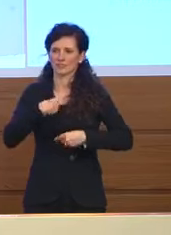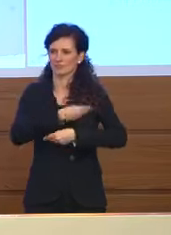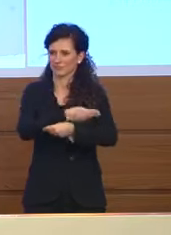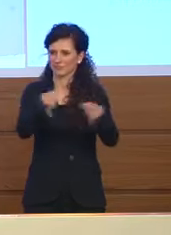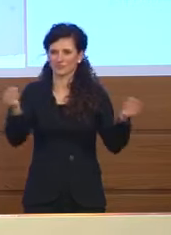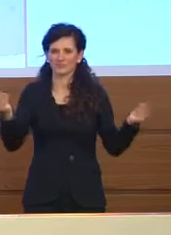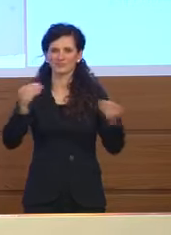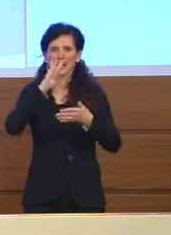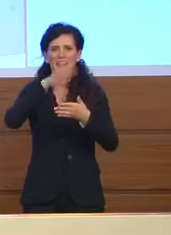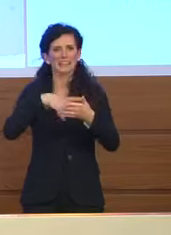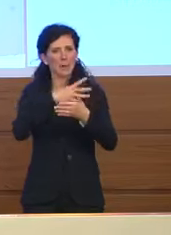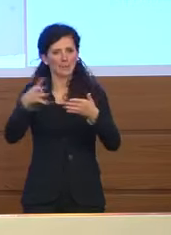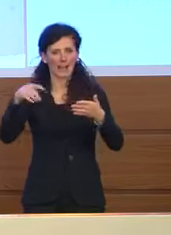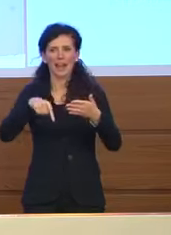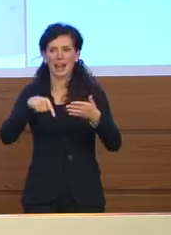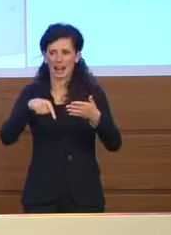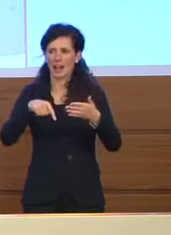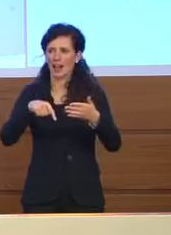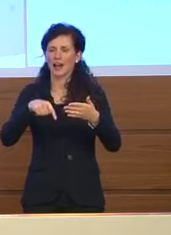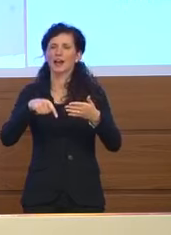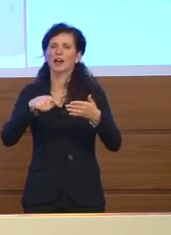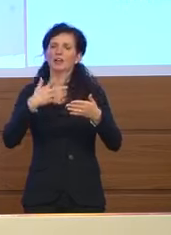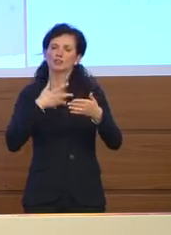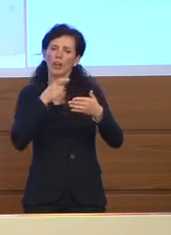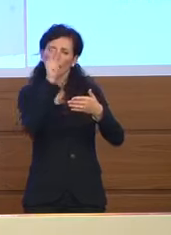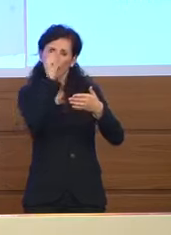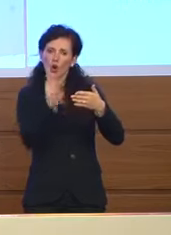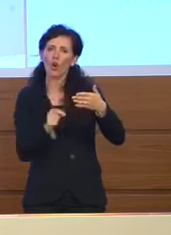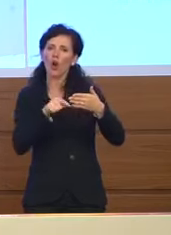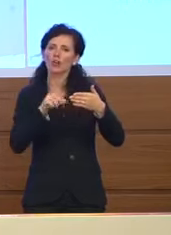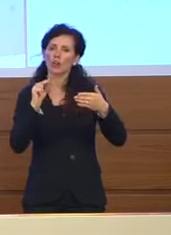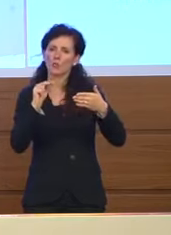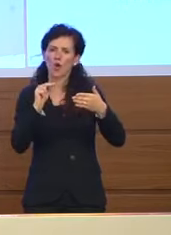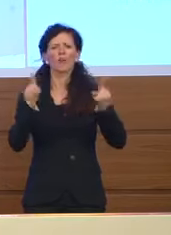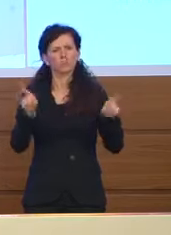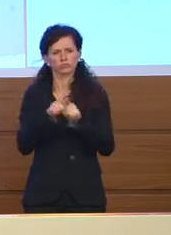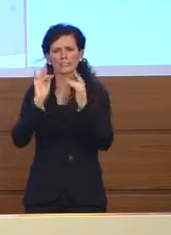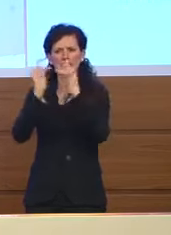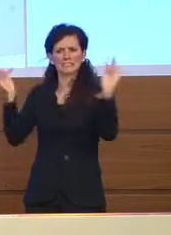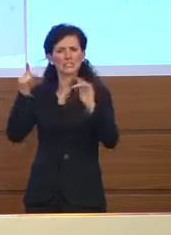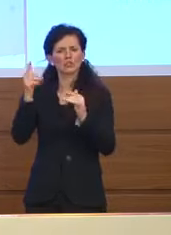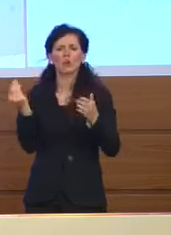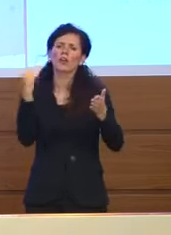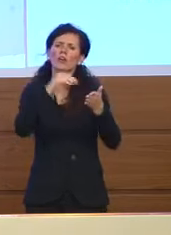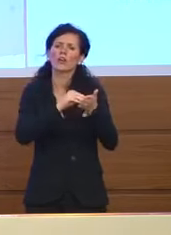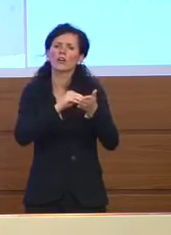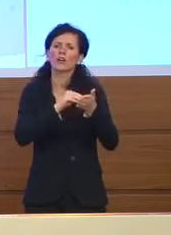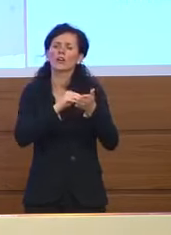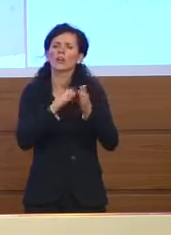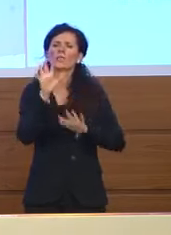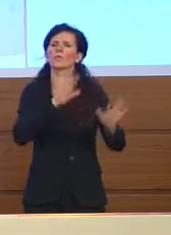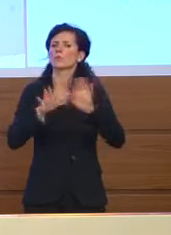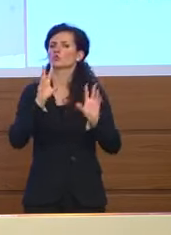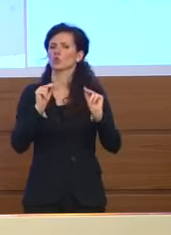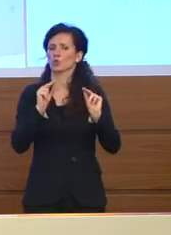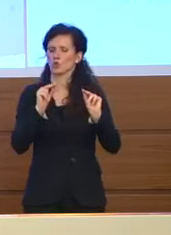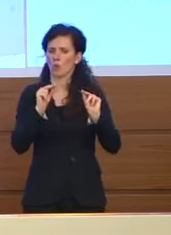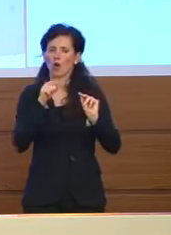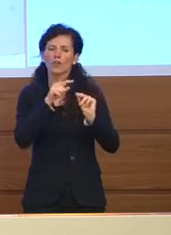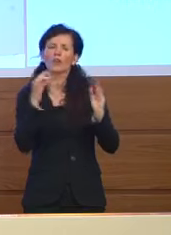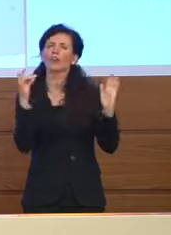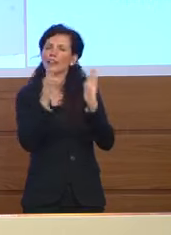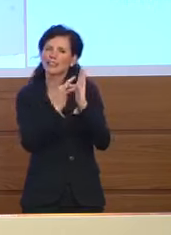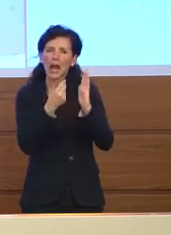alla stampa ma anche che mettiamo sul nostro sito un nuovo dato è il dato delle persone che